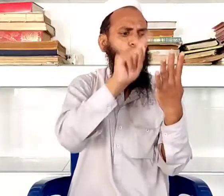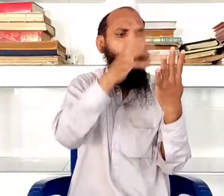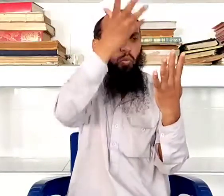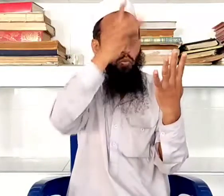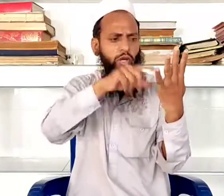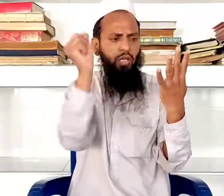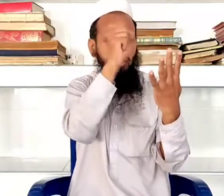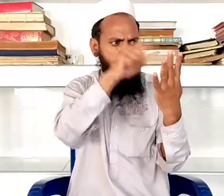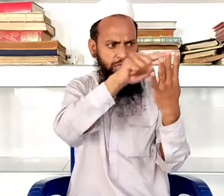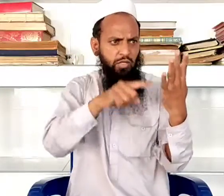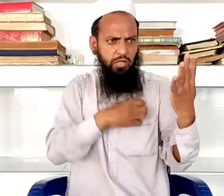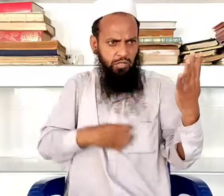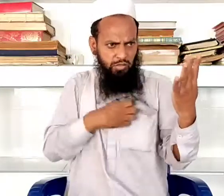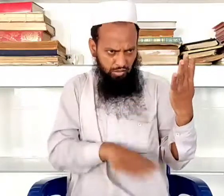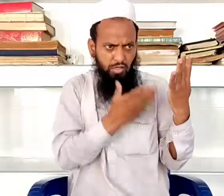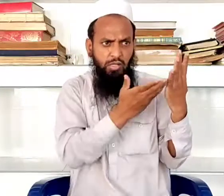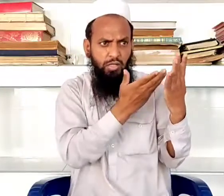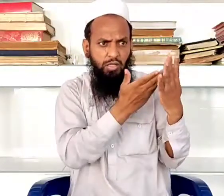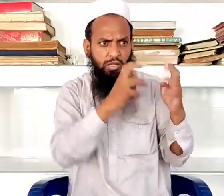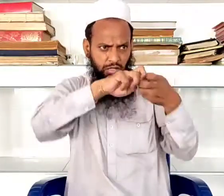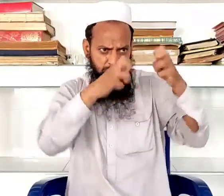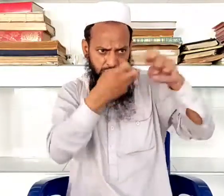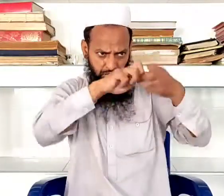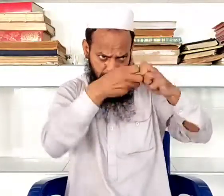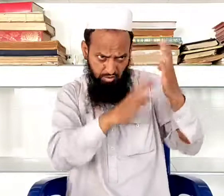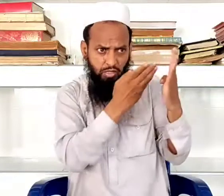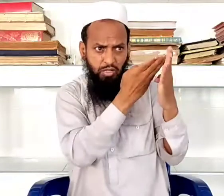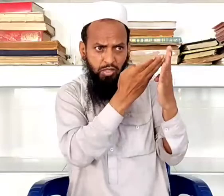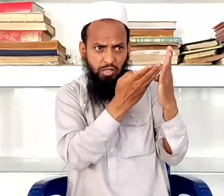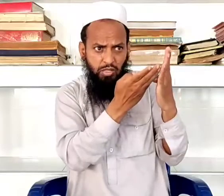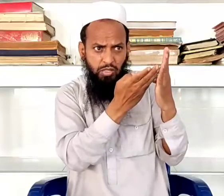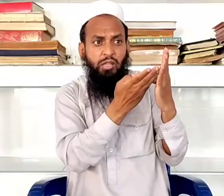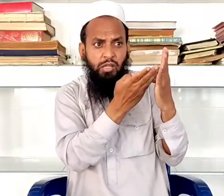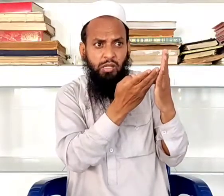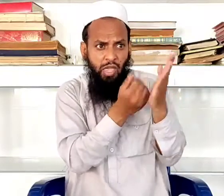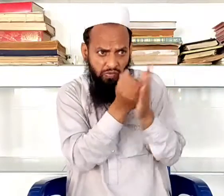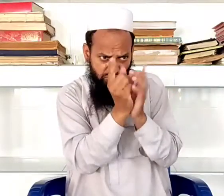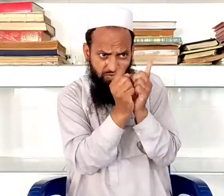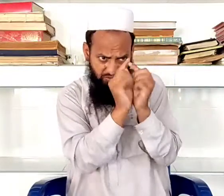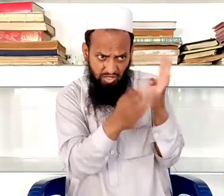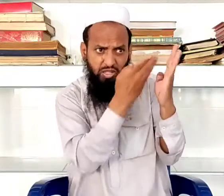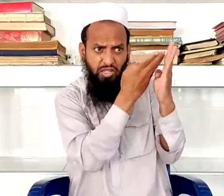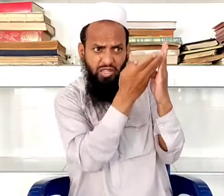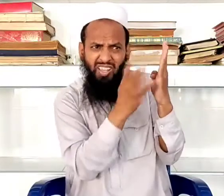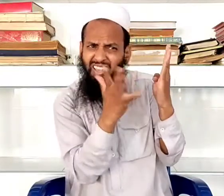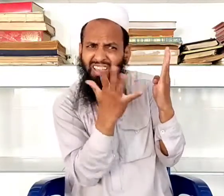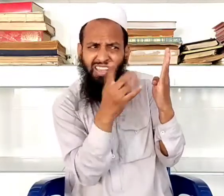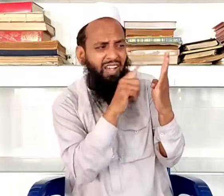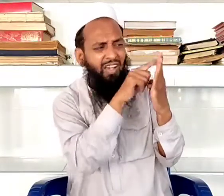ہی تیرے نال محبت اور عقیدت کر رکھے گا. منافق بے ایمان جڑا ہو سکی تیرے نال محبت نہیں